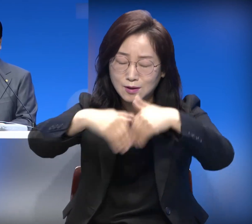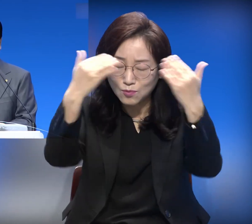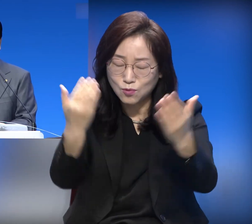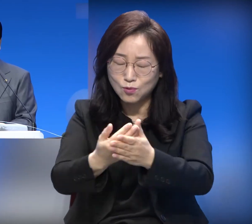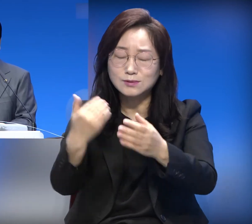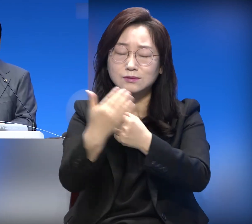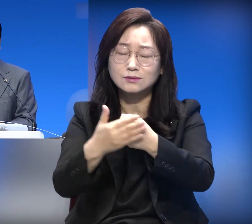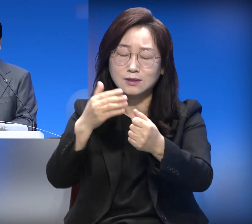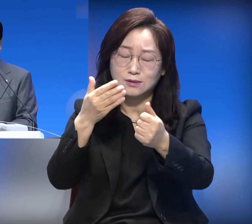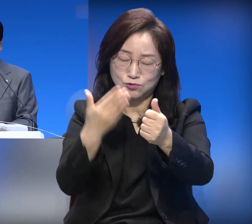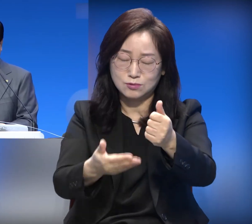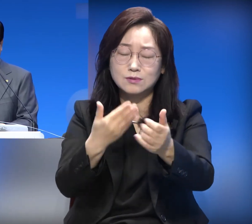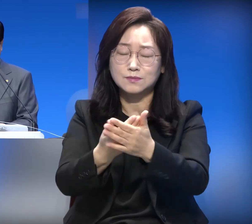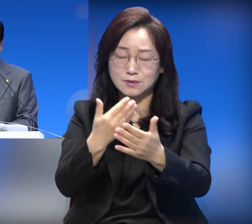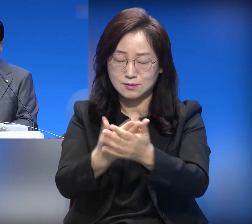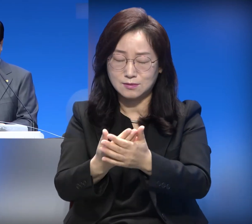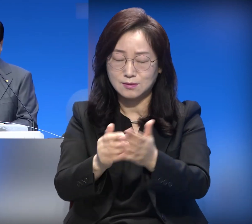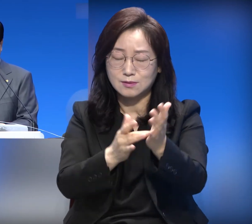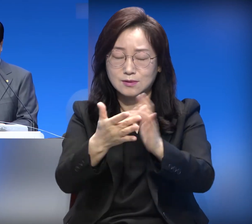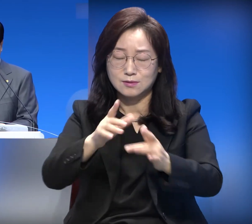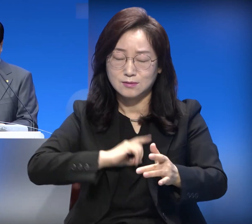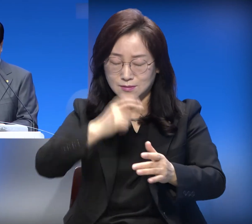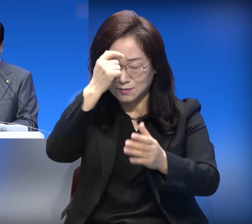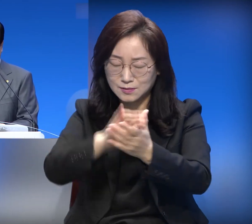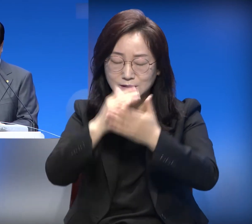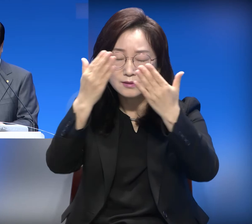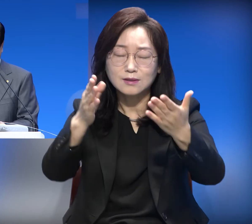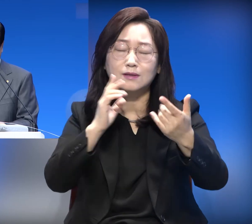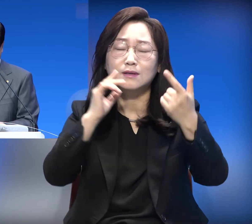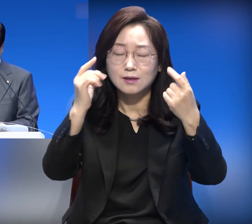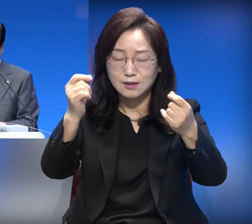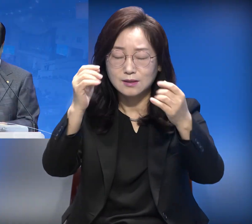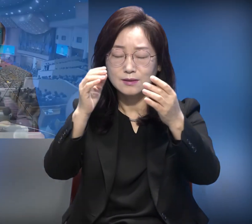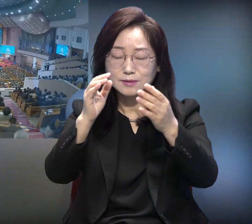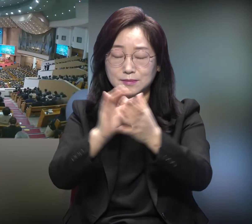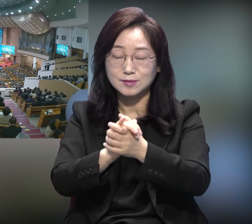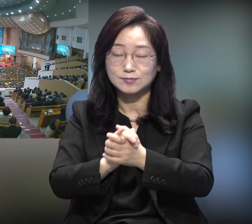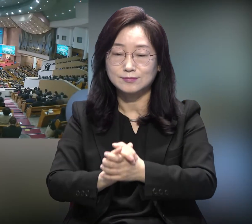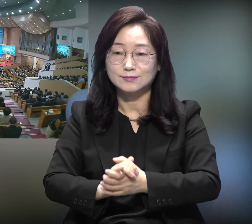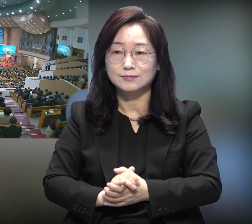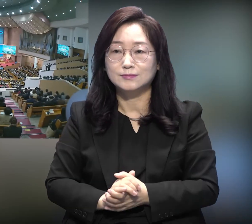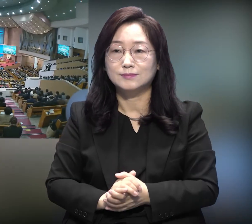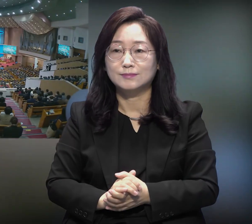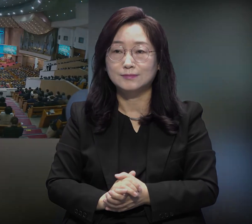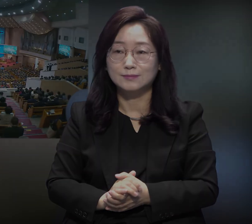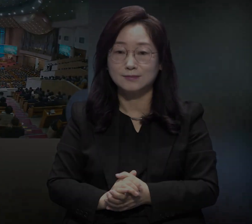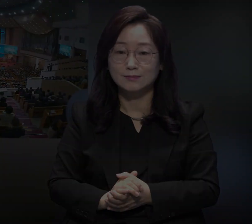있도록 은혜 내려 주옵소서. 예수님의 이름으로 기도 올리옵나이다. 아멘.